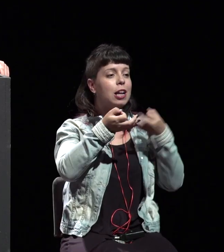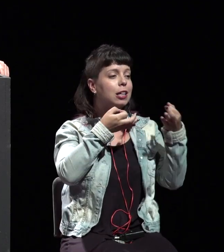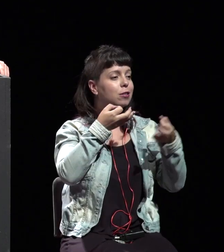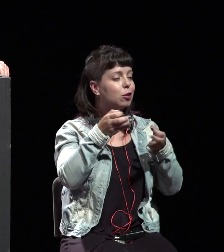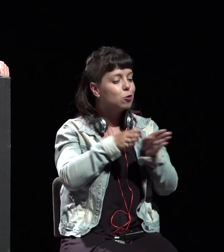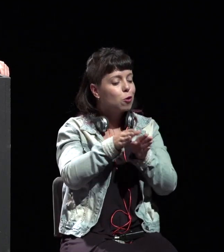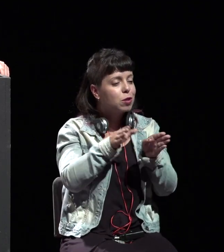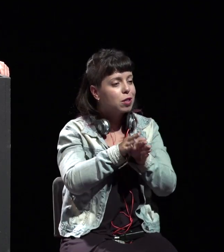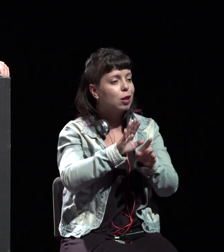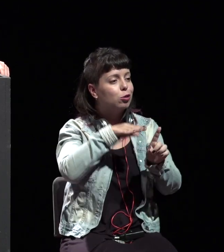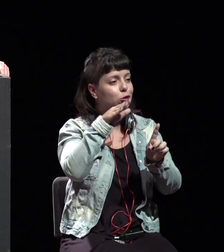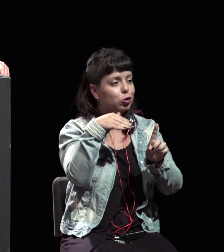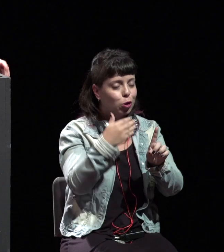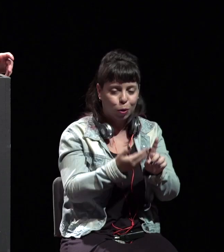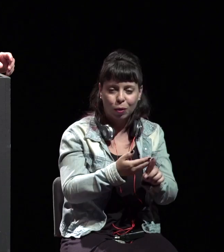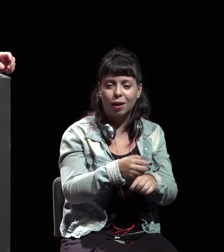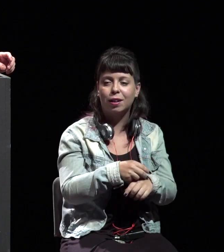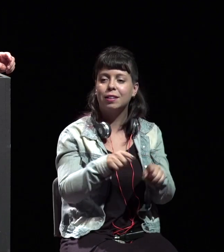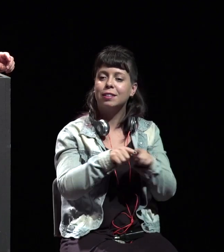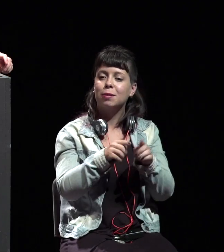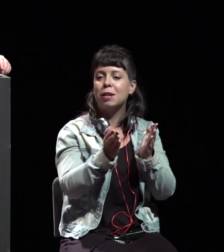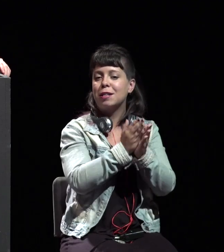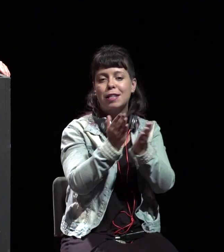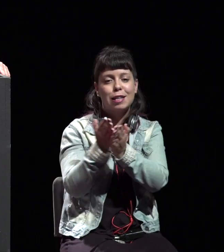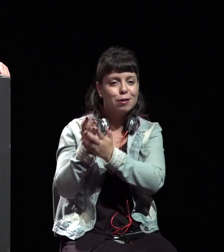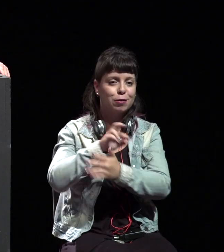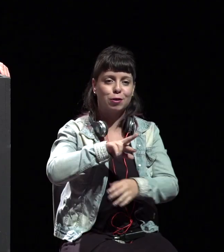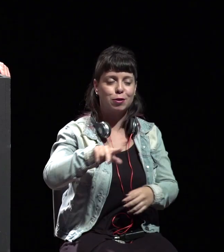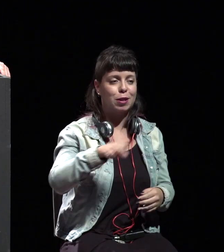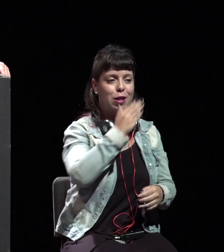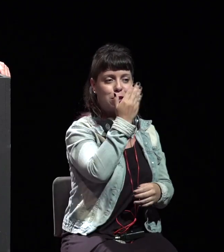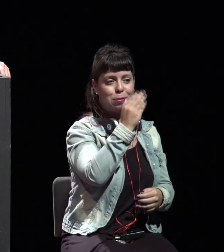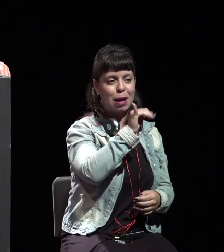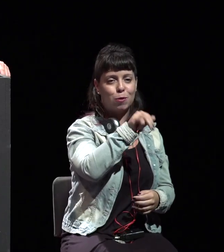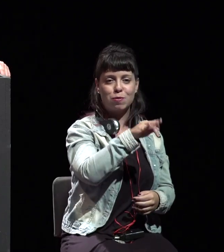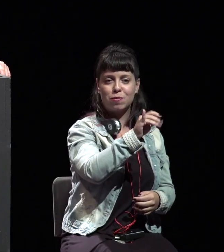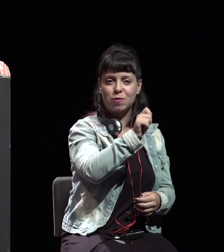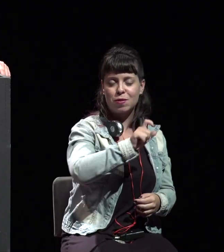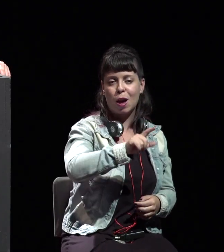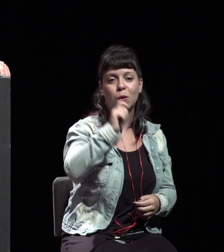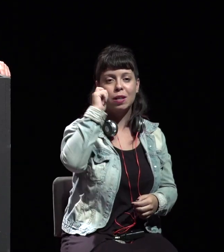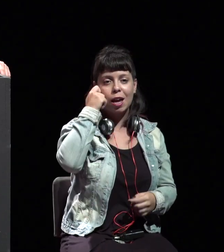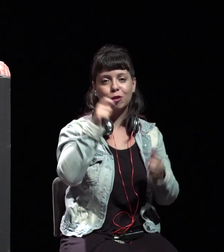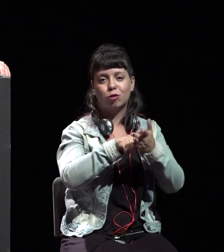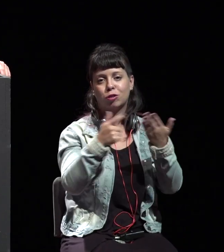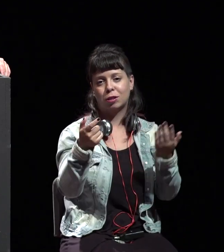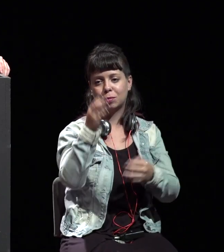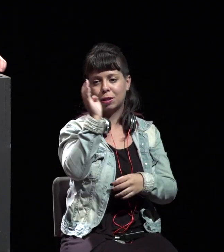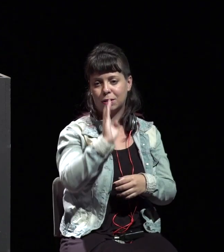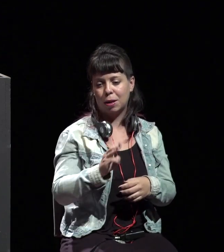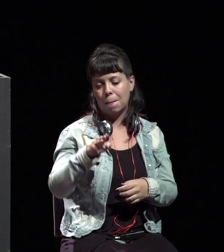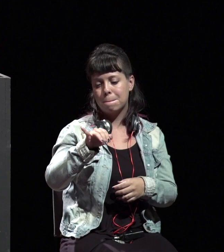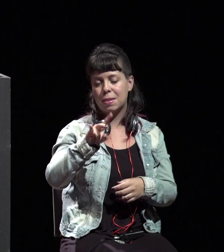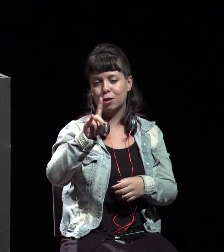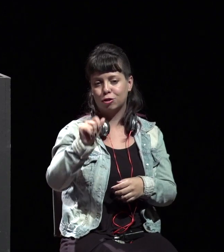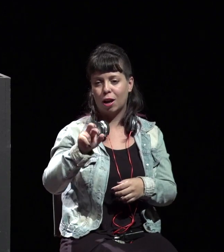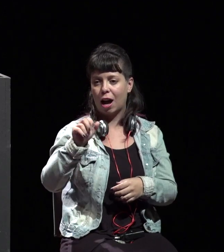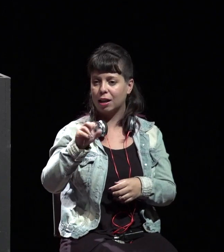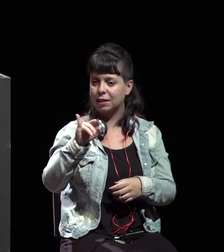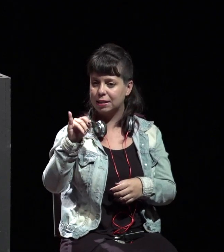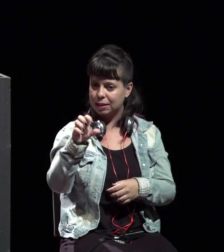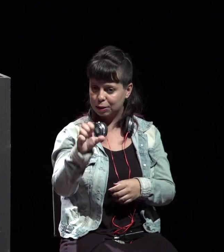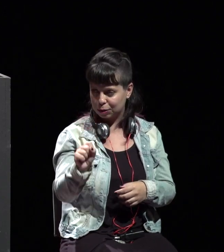e organizadora de diversos livros, como Espelho Infiel, O Negro no Jornalismo Brasileiro, Mídia e Racismo e Esboços de um